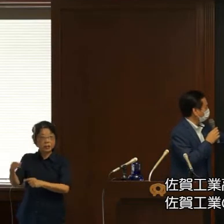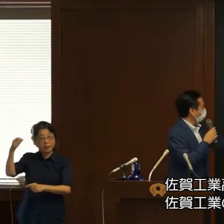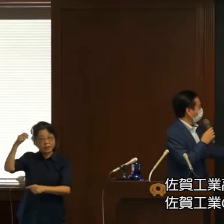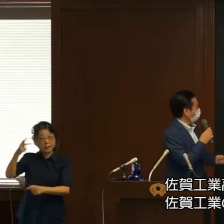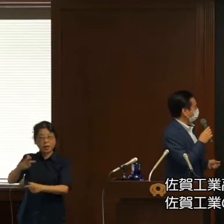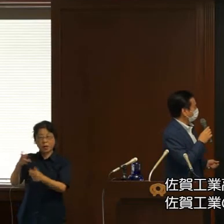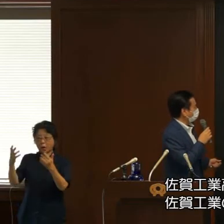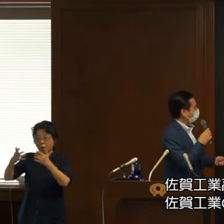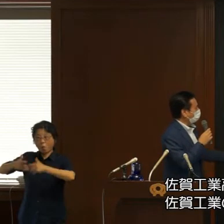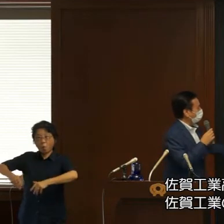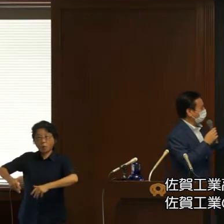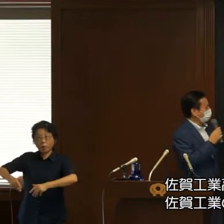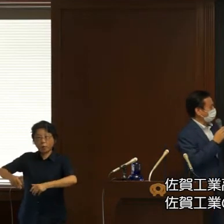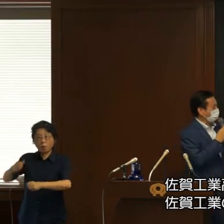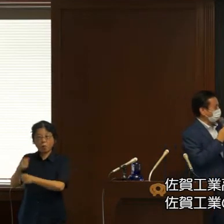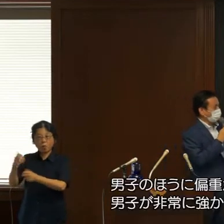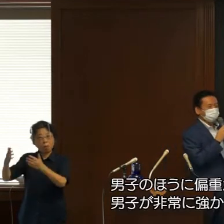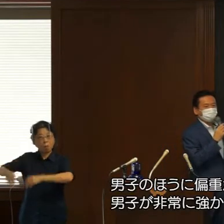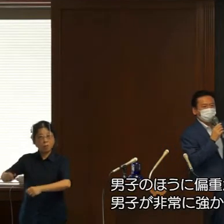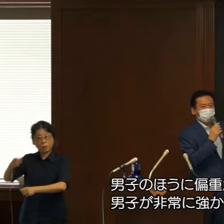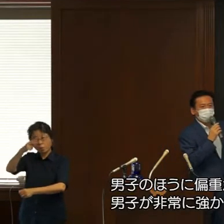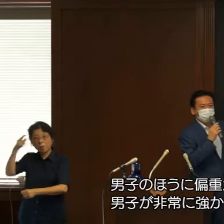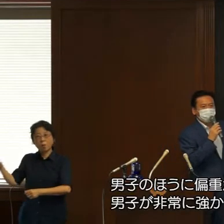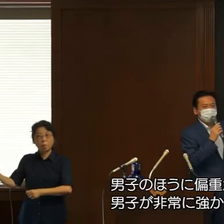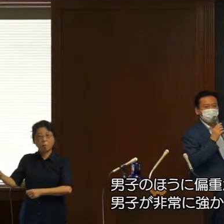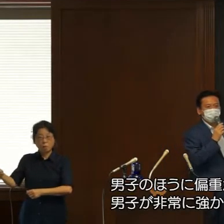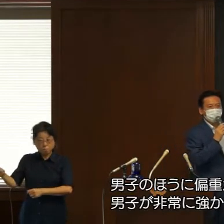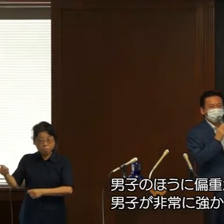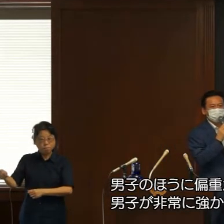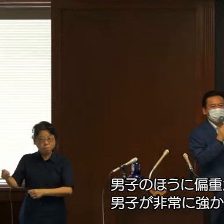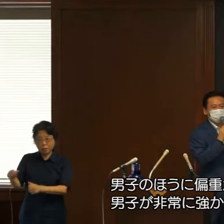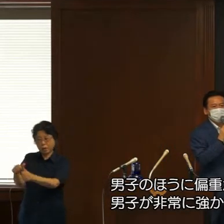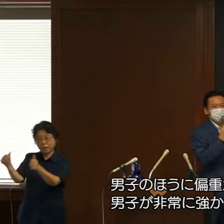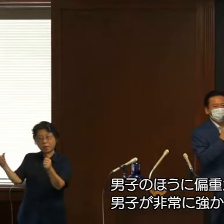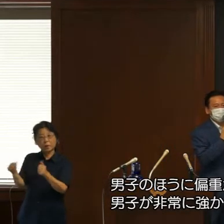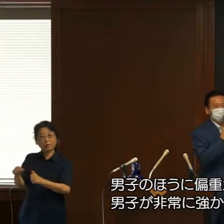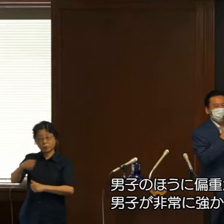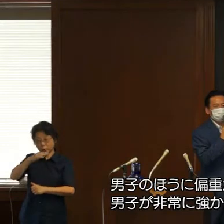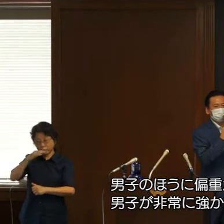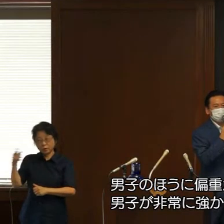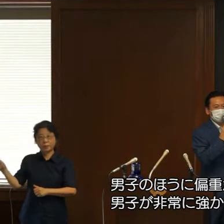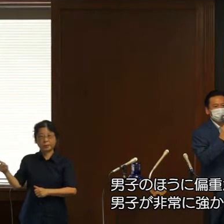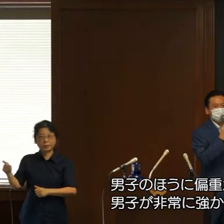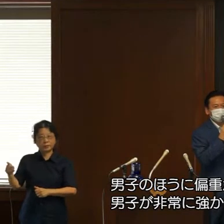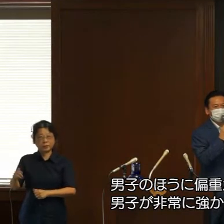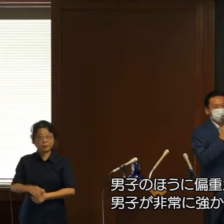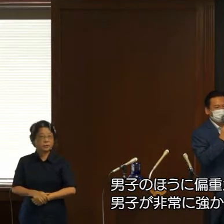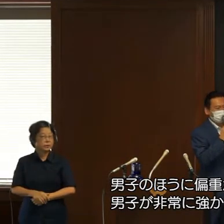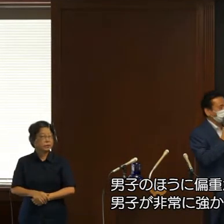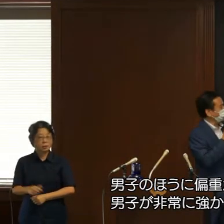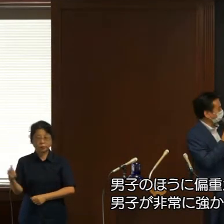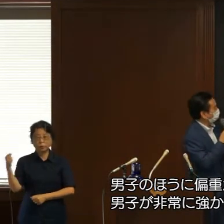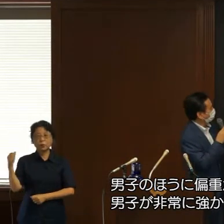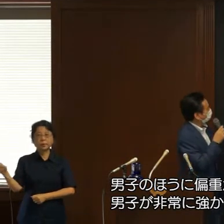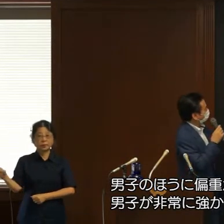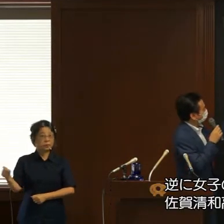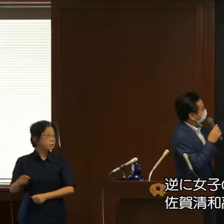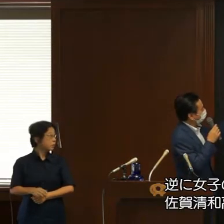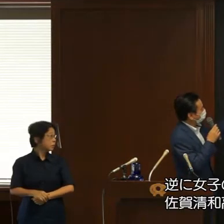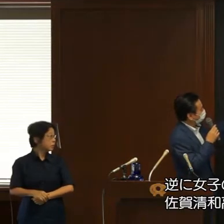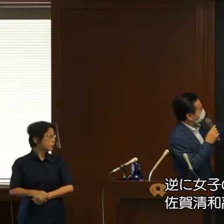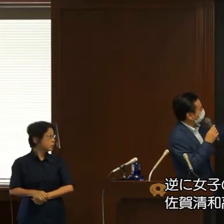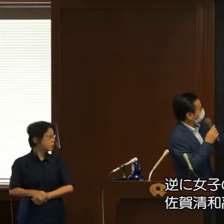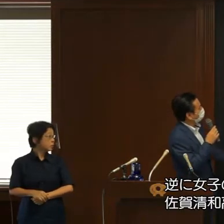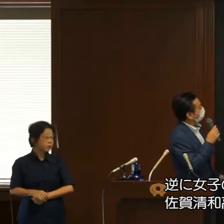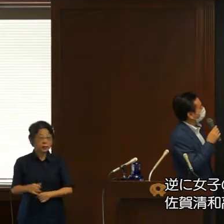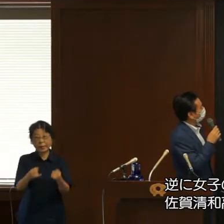高校ということで、まあ、佐賀工業の場合は非常に男子の方に変調が見られるというかいうところで、まあ、男子が非常に強かったということ、逆